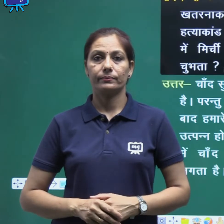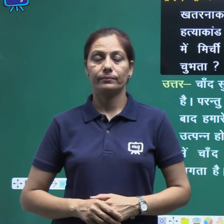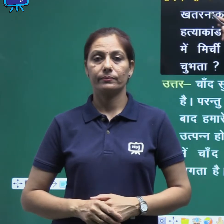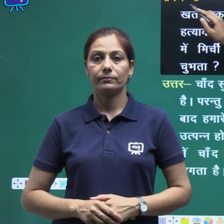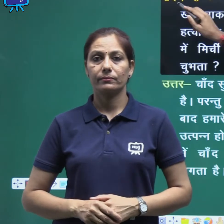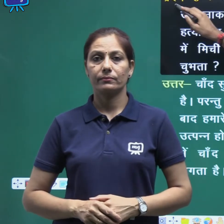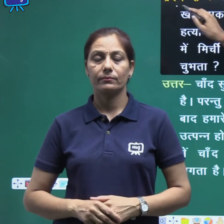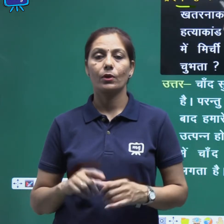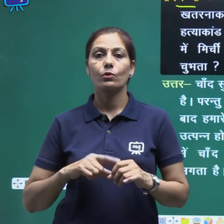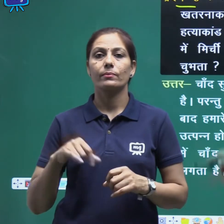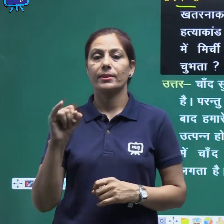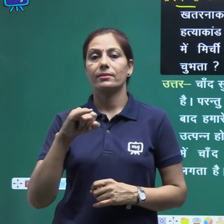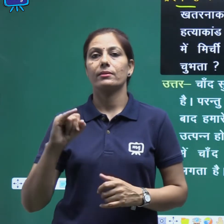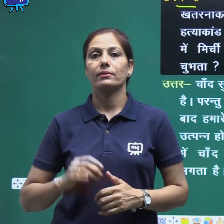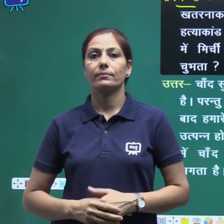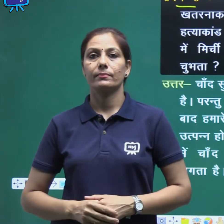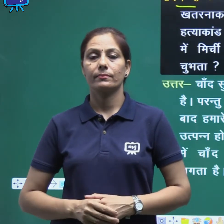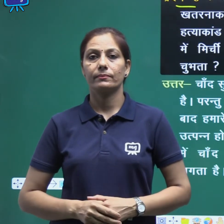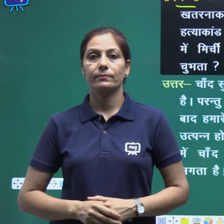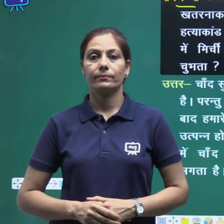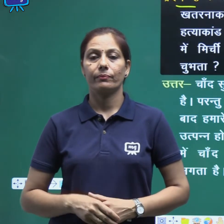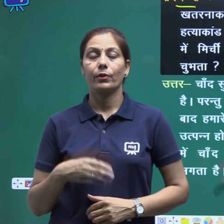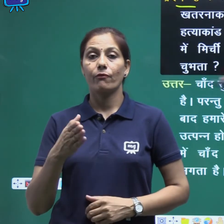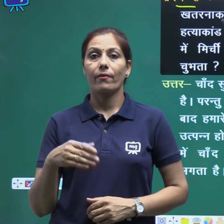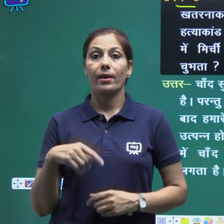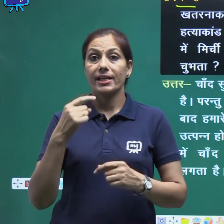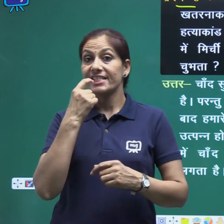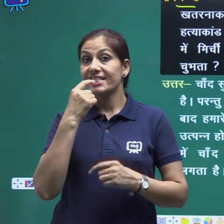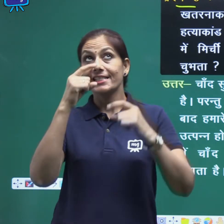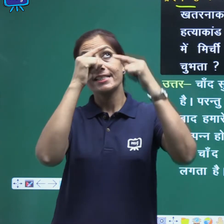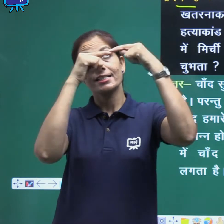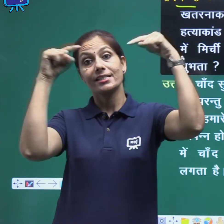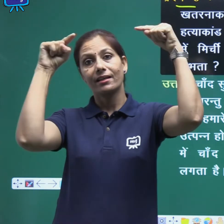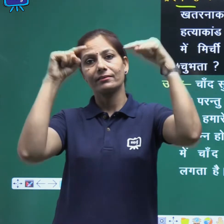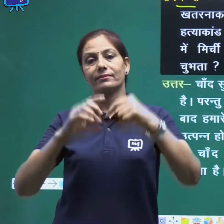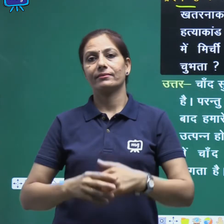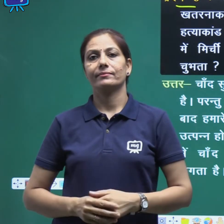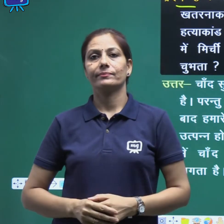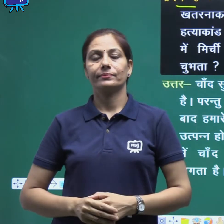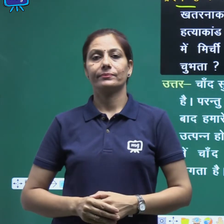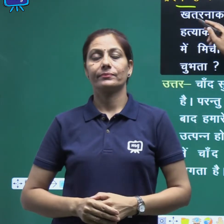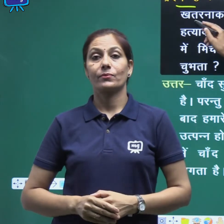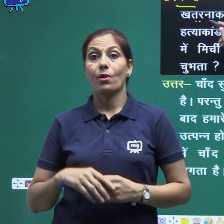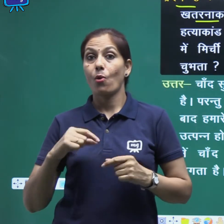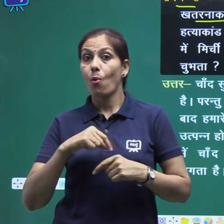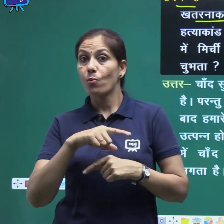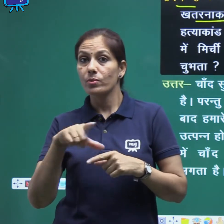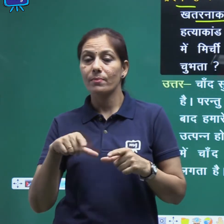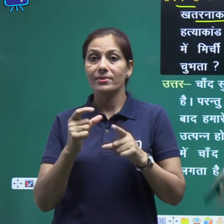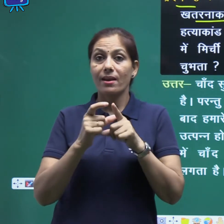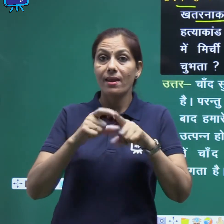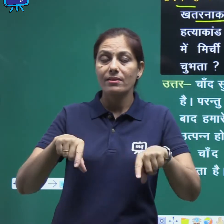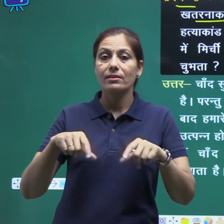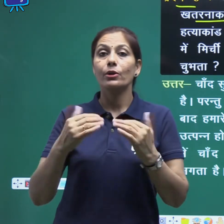प्रश्न 6, वह चांद सबसे खतरनाक क्यों है?